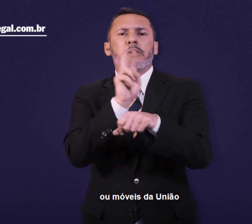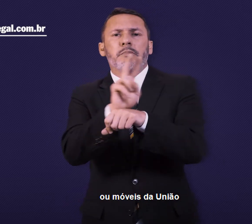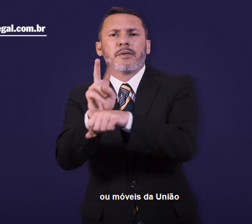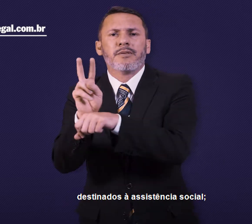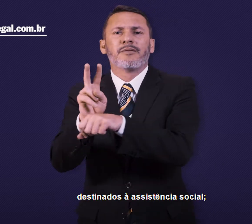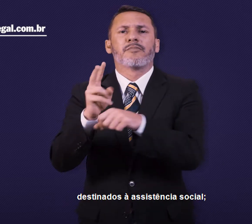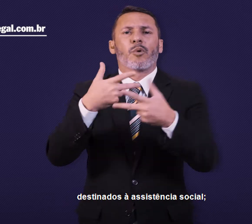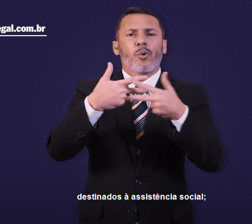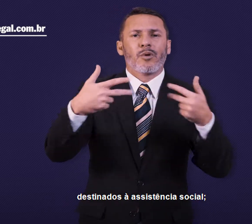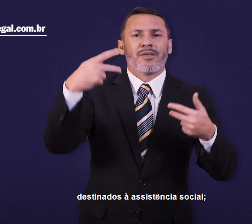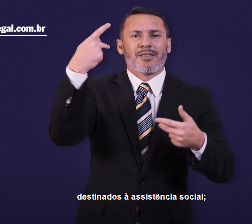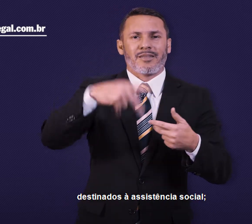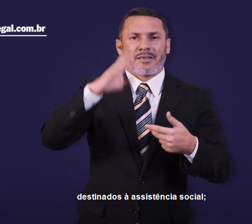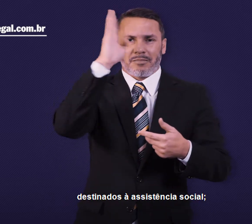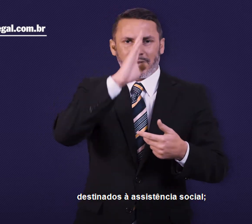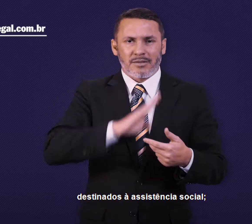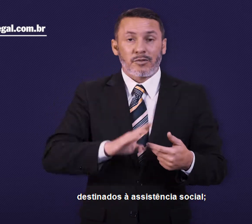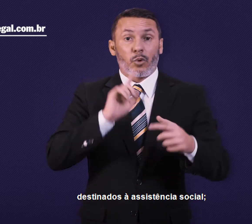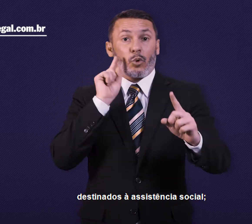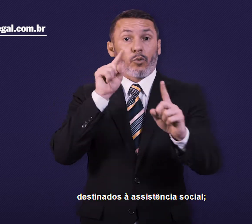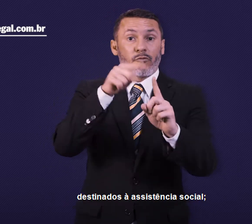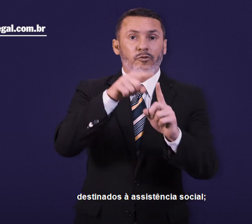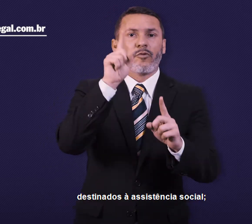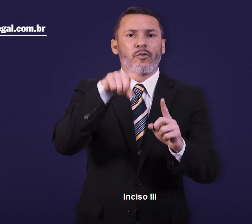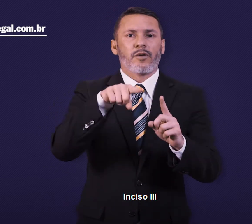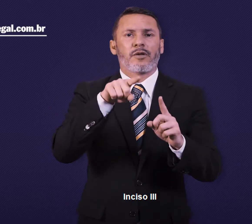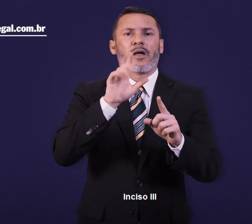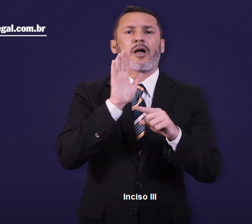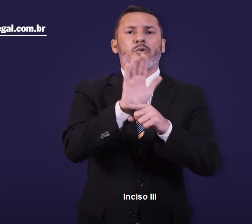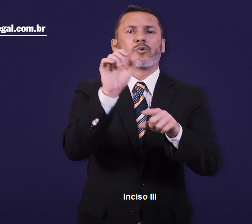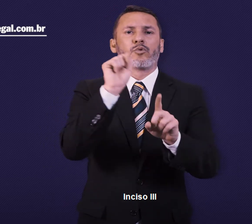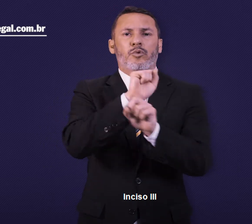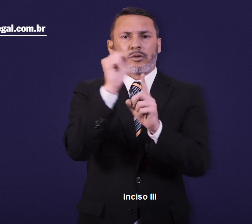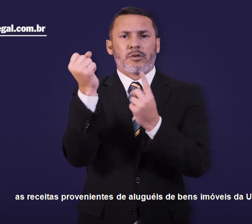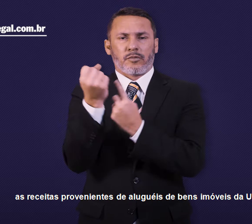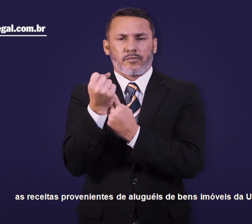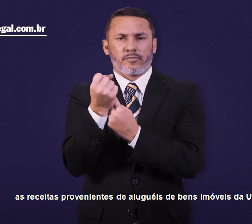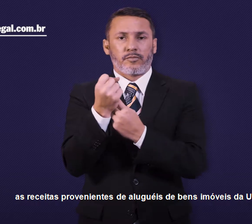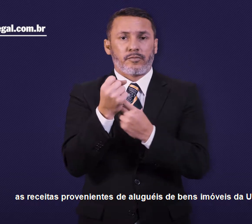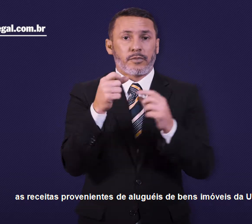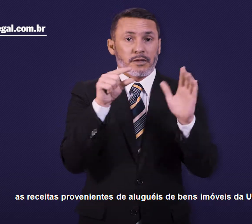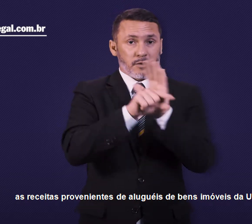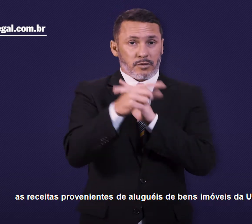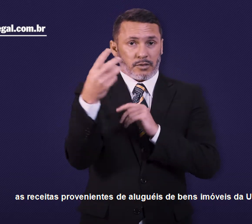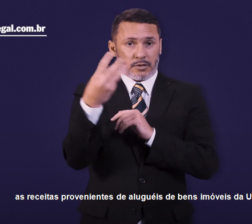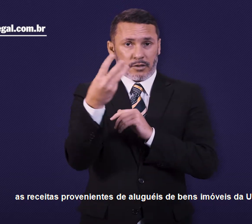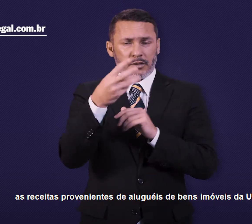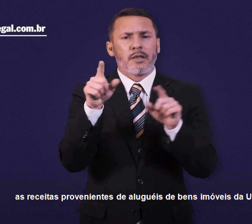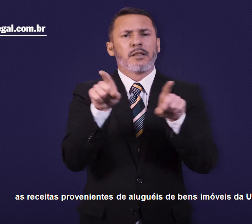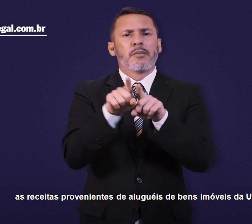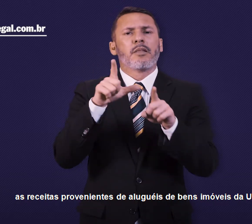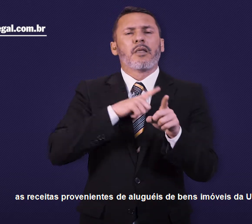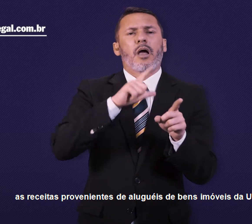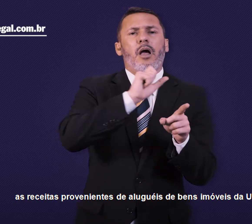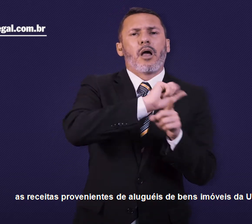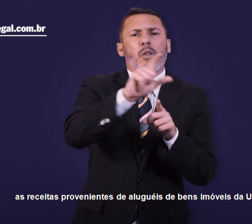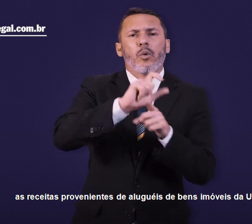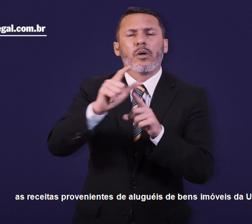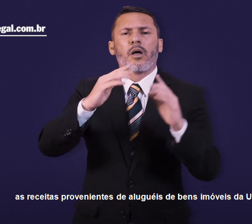União destinados à assistência social. Inciso 3. As receitas provenientes de aluguéis de bens imóveis da